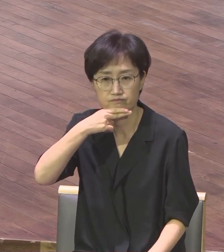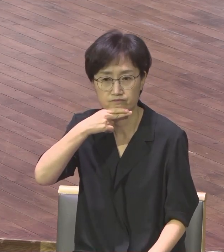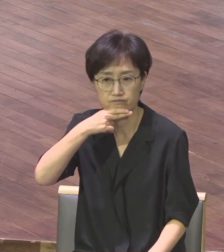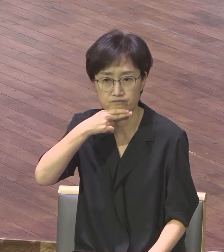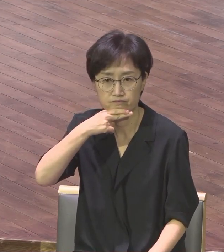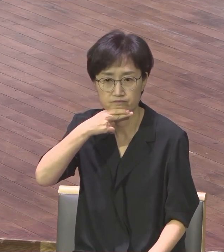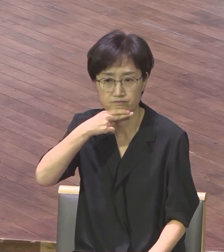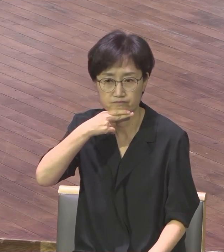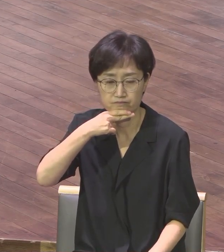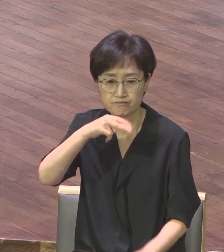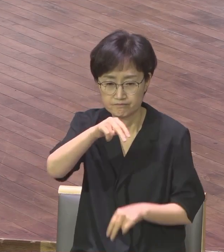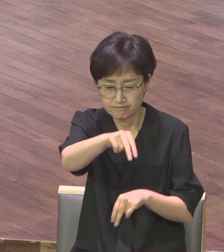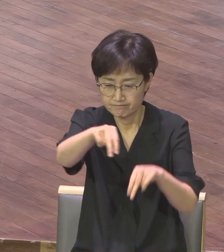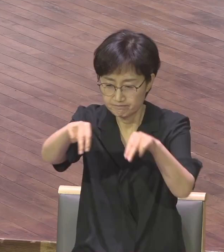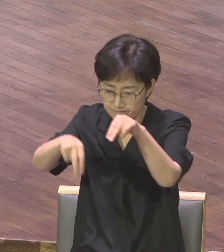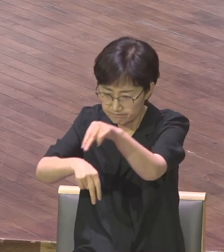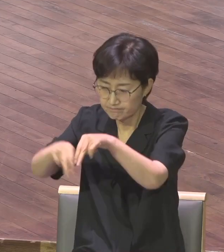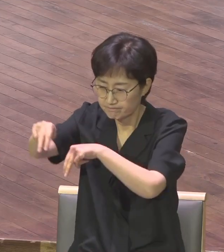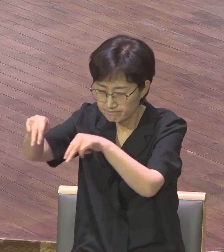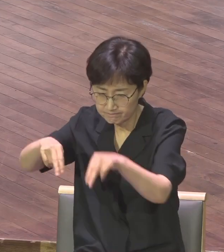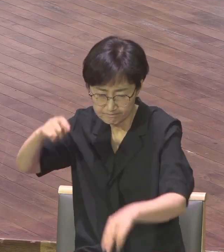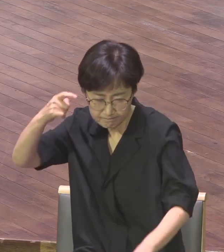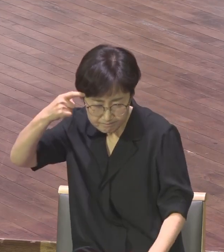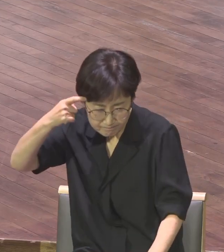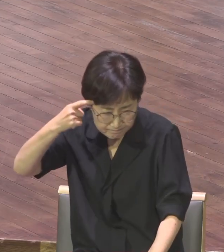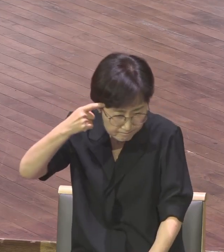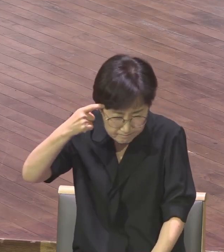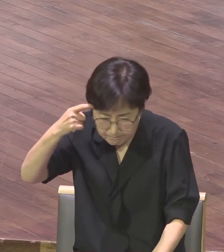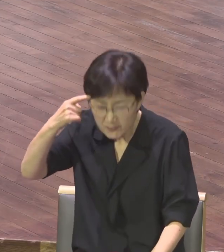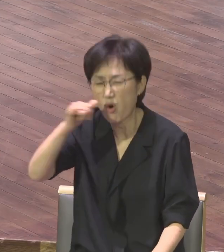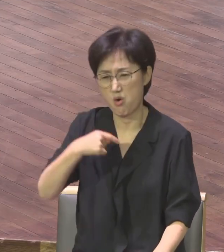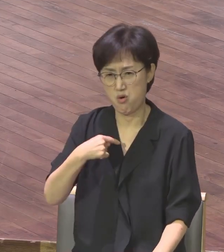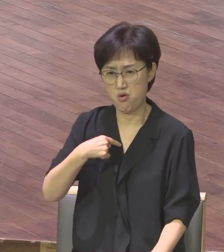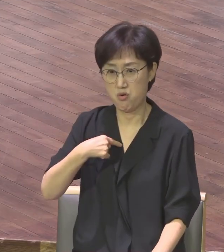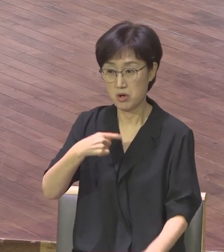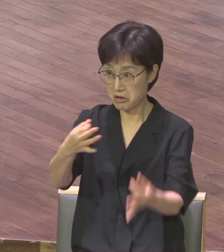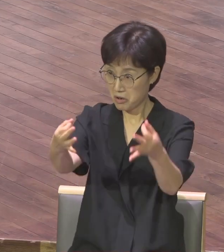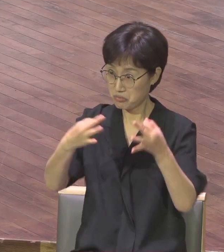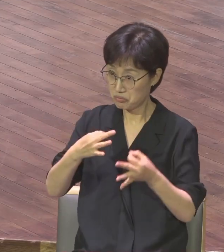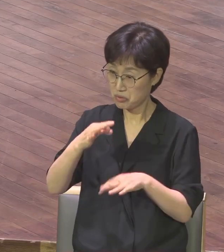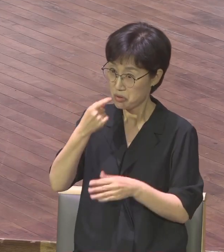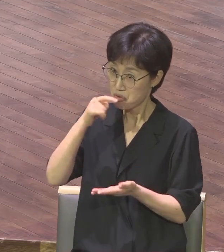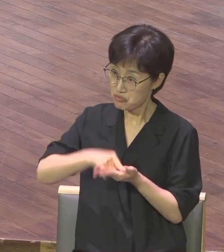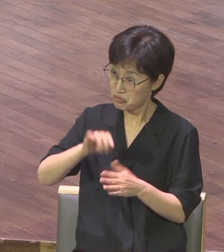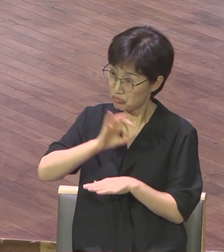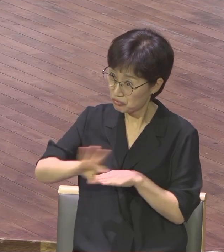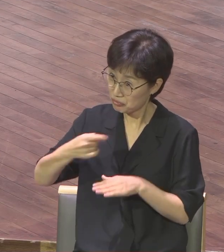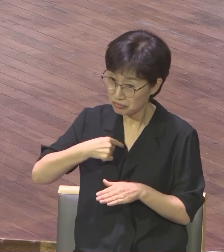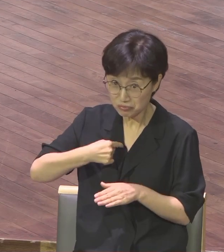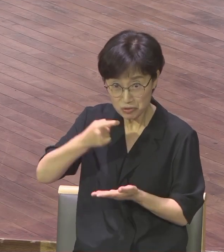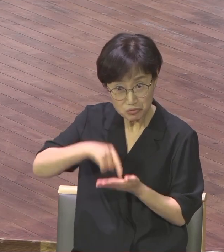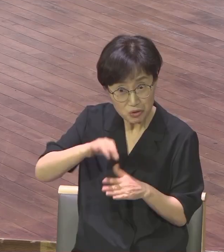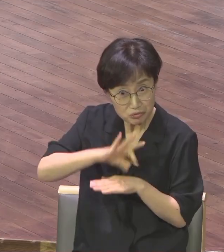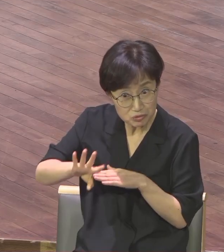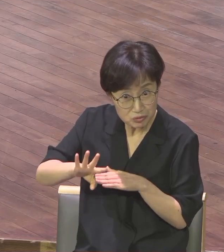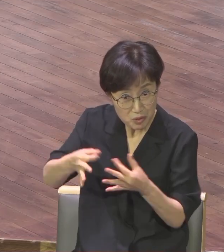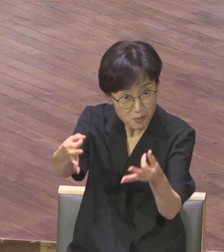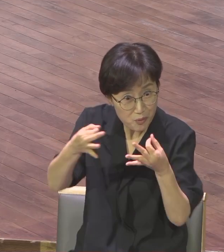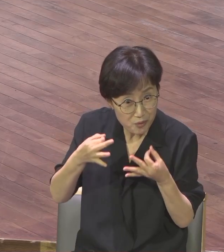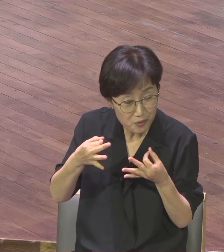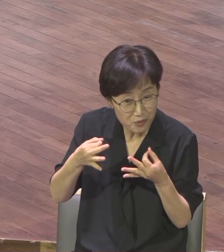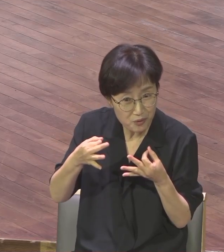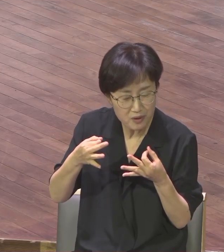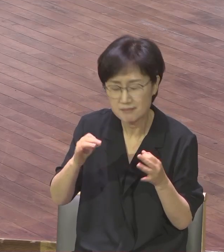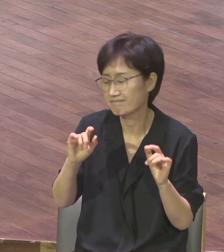교인들의 입장에서 여러분, 제가요 대충 목회하는 것 같습니까? 대충 하는 게 그렇게